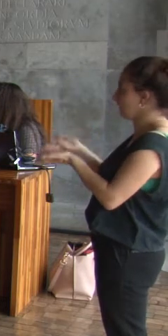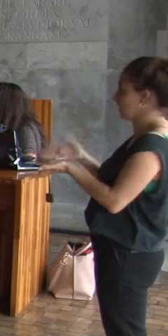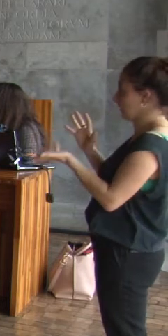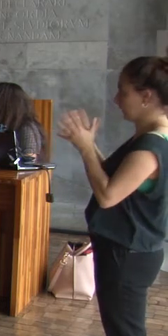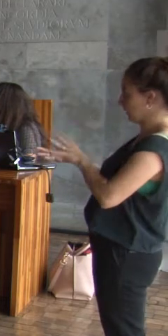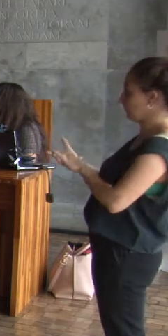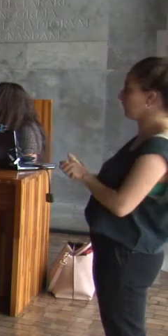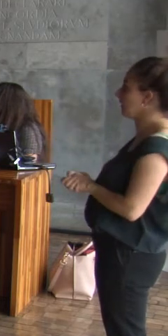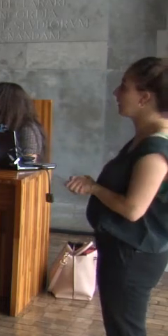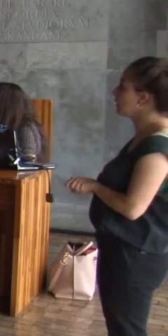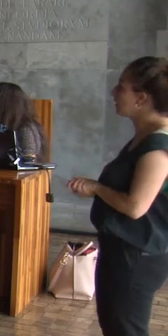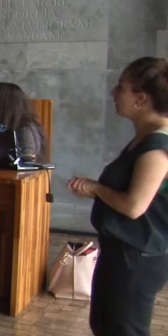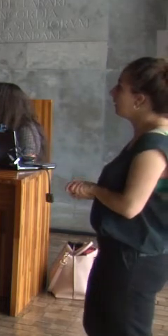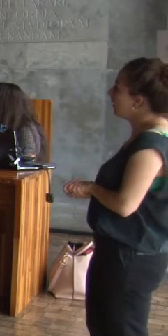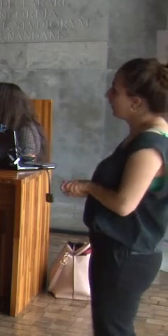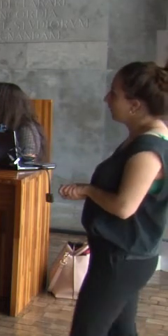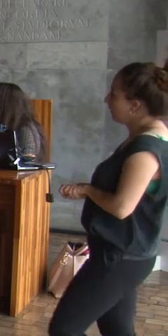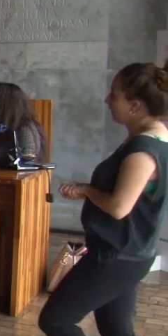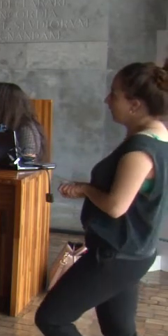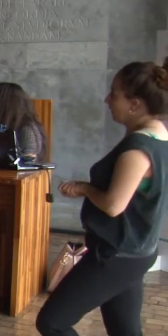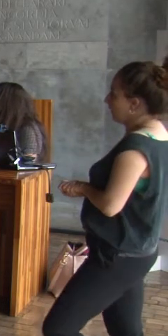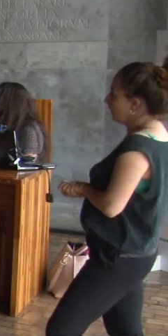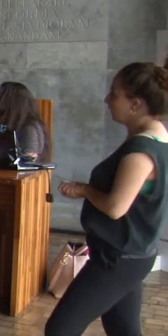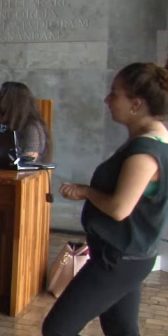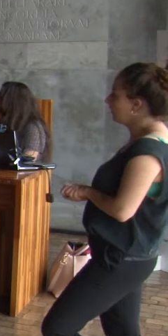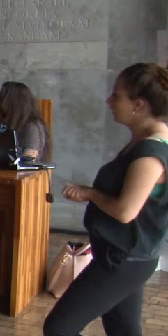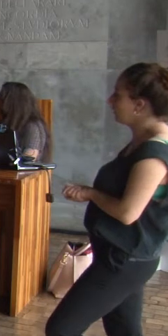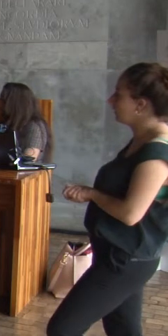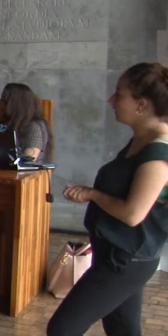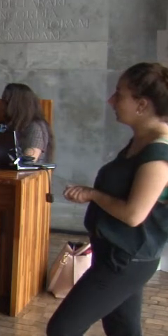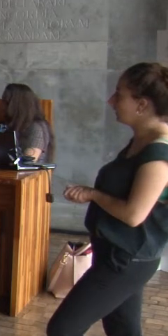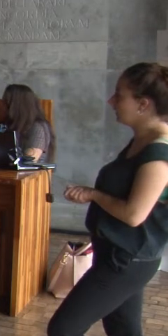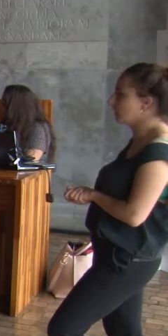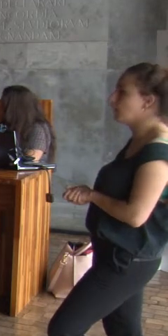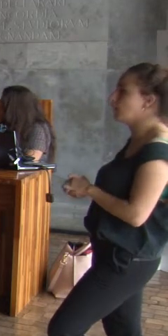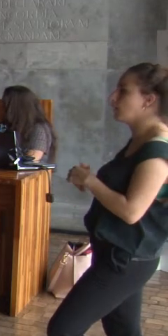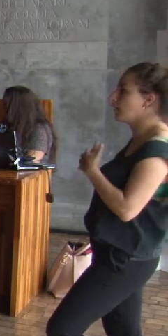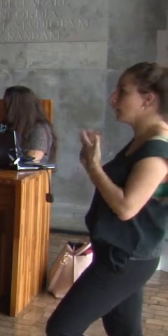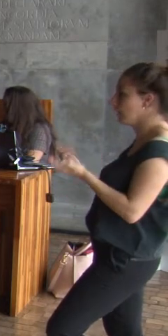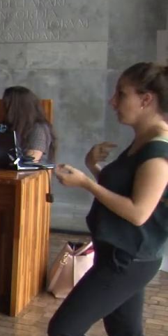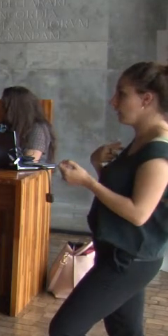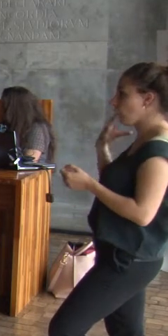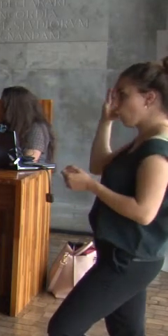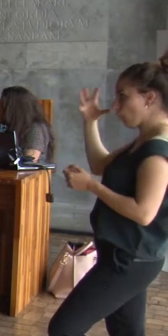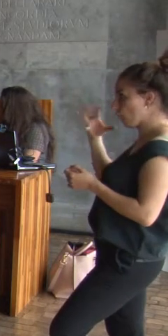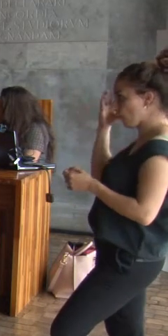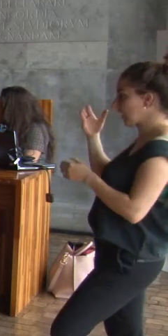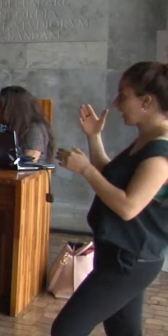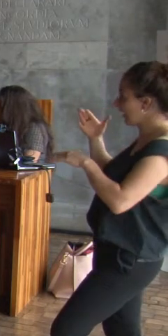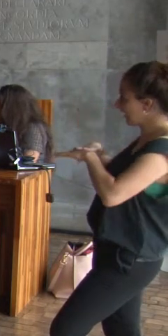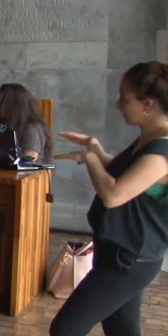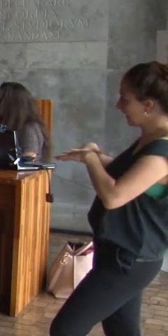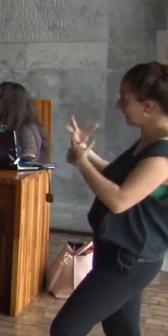ecco. Quindi tra l'altro aggiungo che ho avuto l'onore di fare questa esperienza in